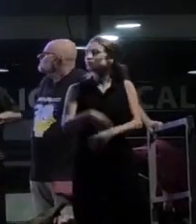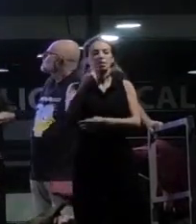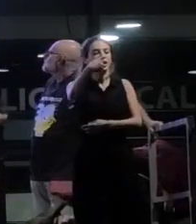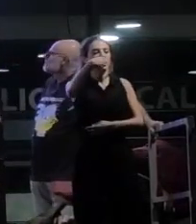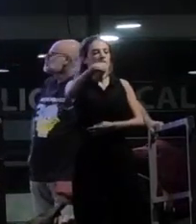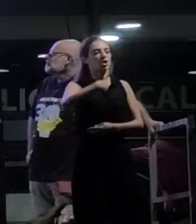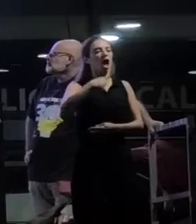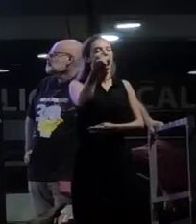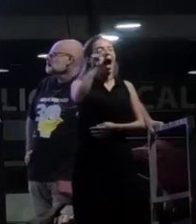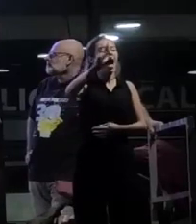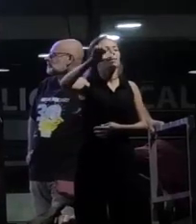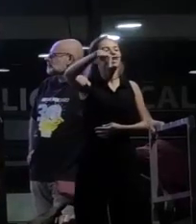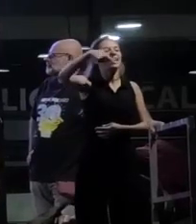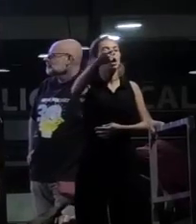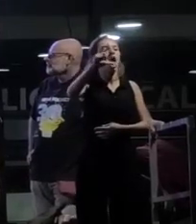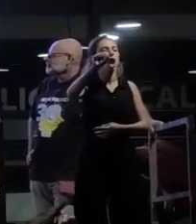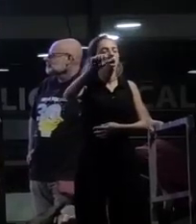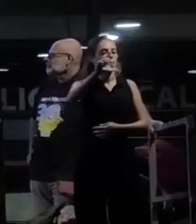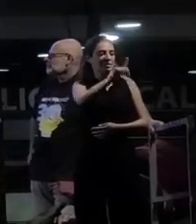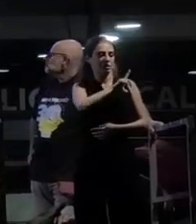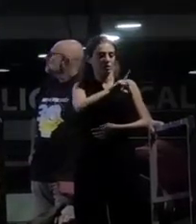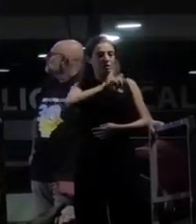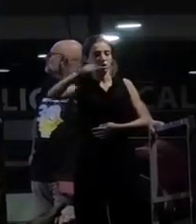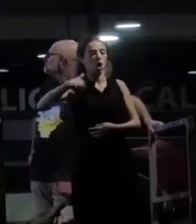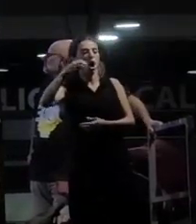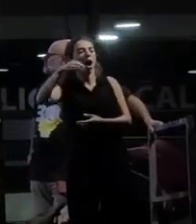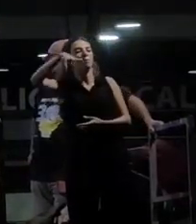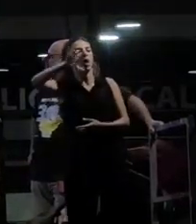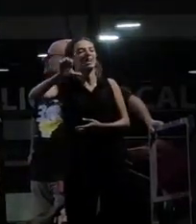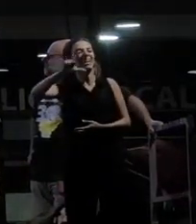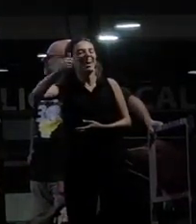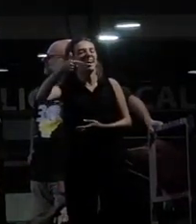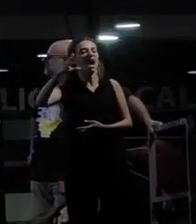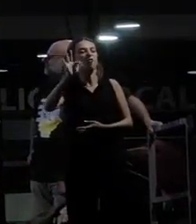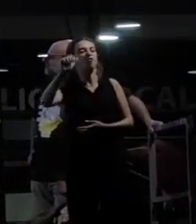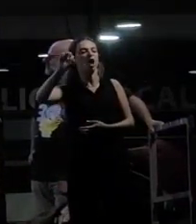Soc l'Armengol Corcatrobes. I jo, la Magdalena Foca la Metge.